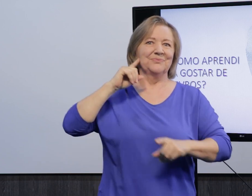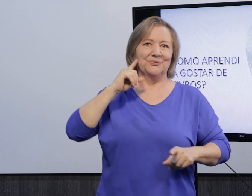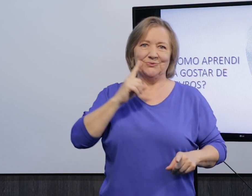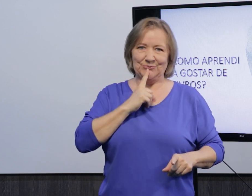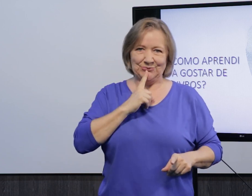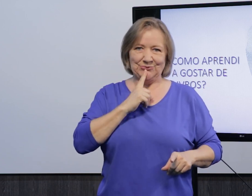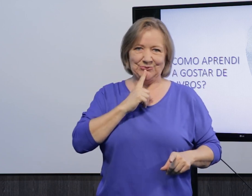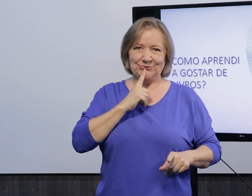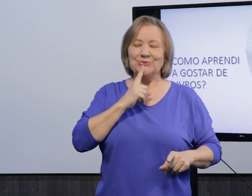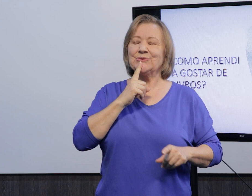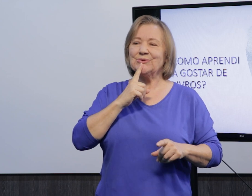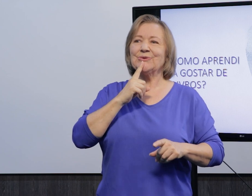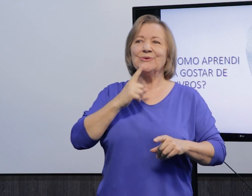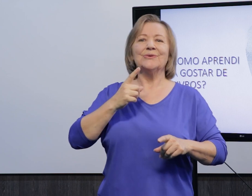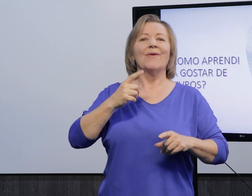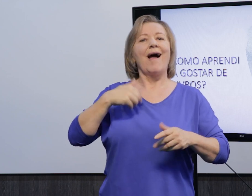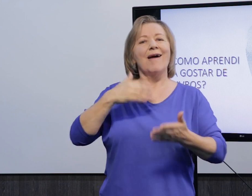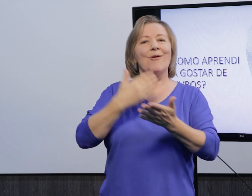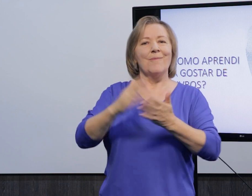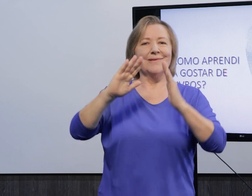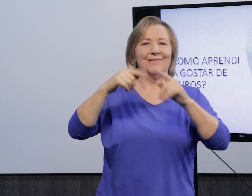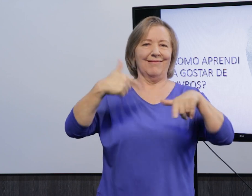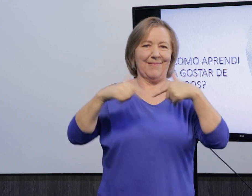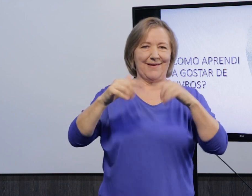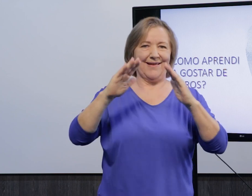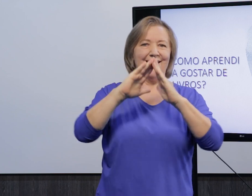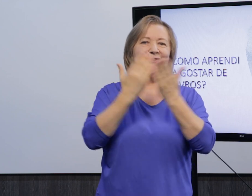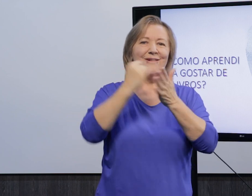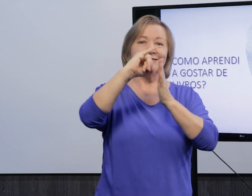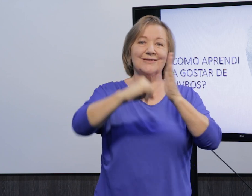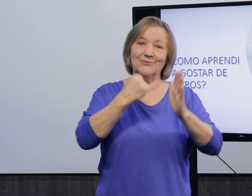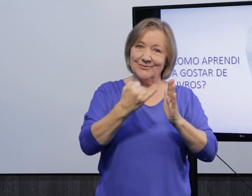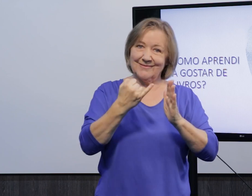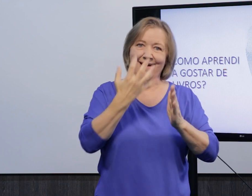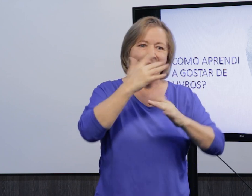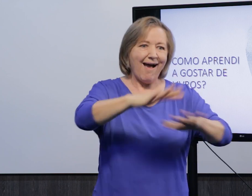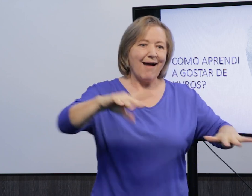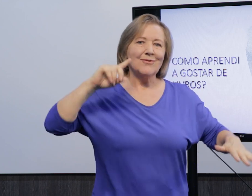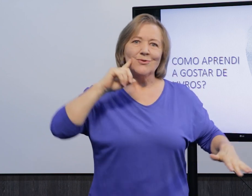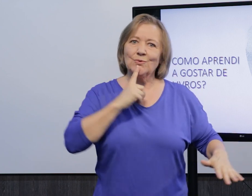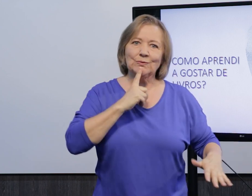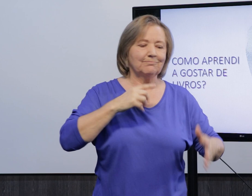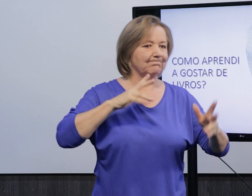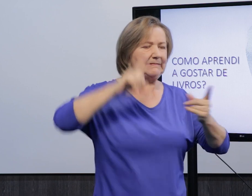um surdos e comecei a trabalhar numa escola chamada São José onde tinha muitas crianças surdas né